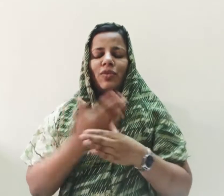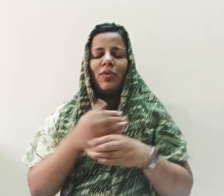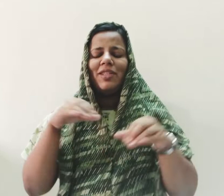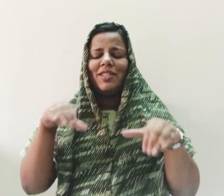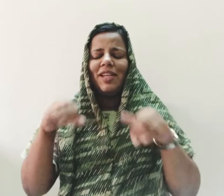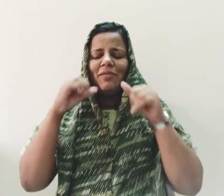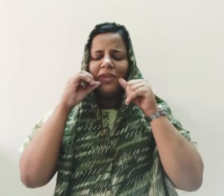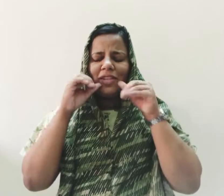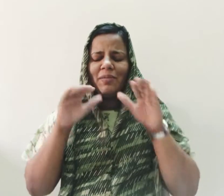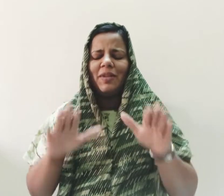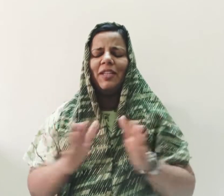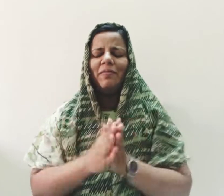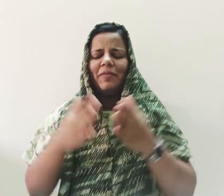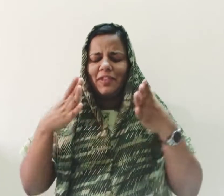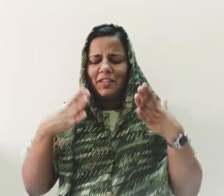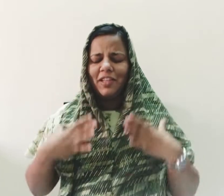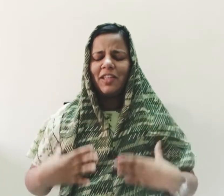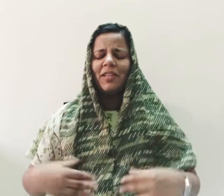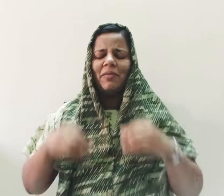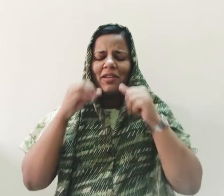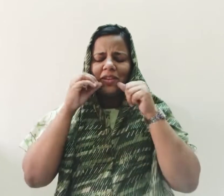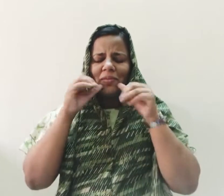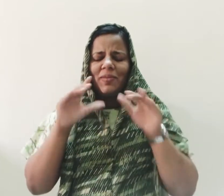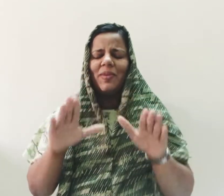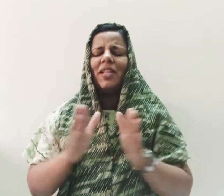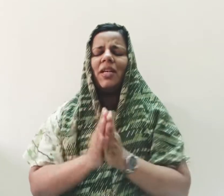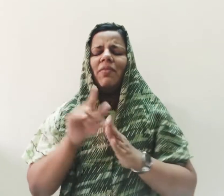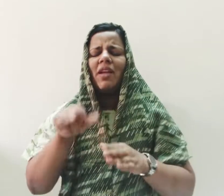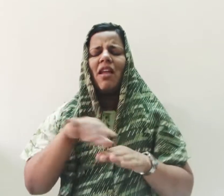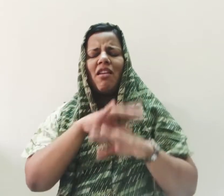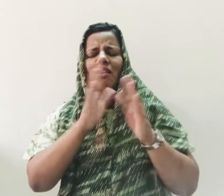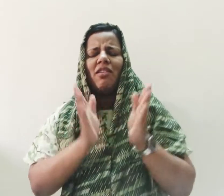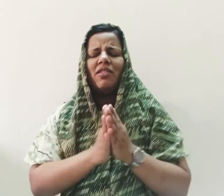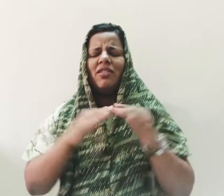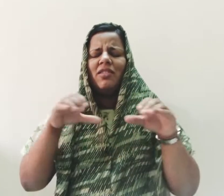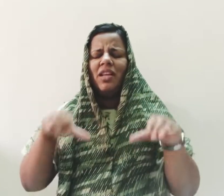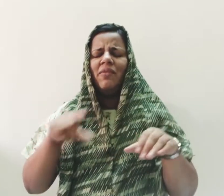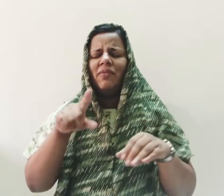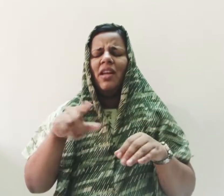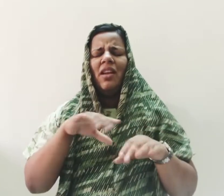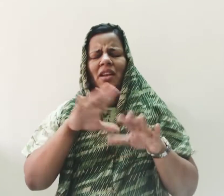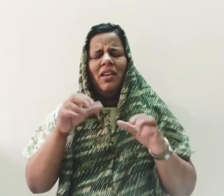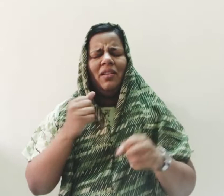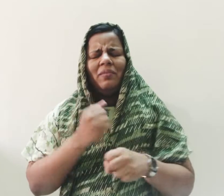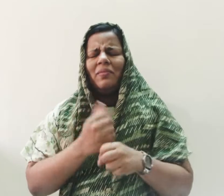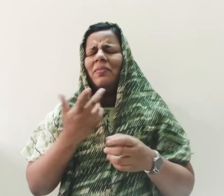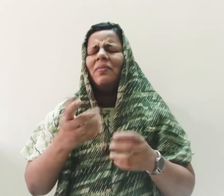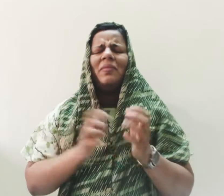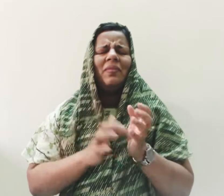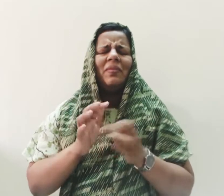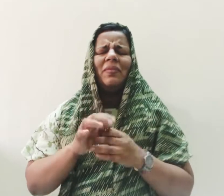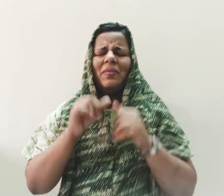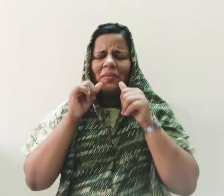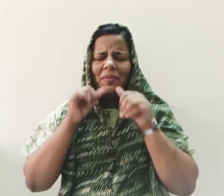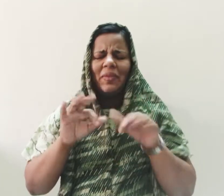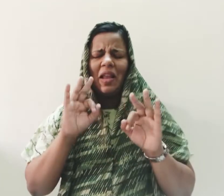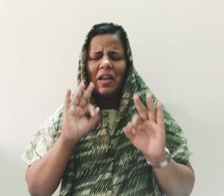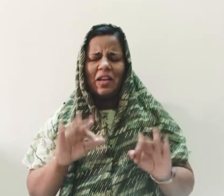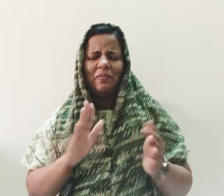ജോലിസ്ഥലം അനുഗ്രഹിക്കപ്പെടട്ടെ. ഇവരുടെ ശരീരം അനുഗ്രഹിക്കപ്പെടട്ടെ. ഇവരെല്ലായിടത്തും എല്ലാത്തിലും അനുഗ്രഹിക്കപ്പെട്ട് മറ്റുള്ളവർക്ക്